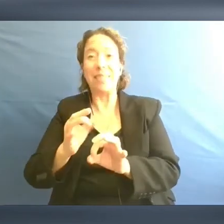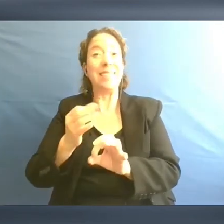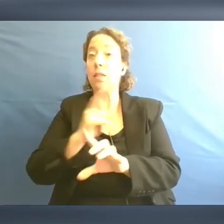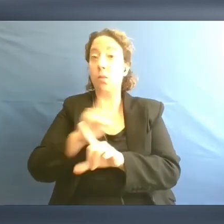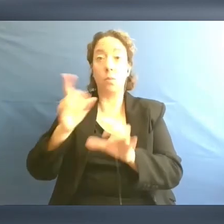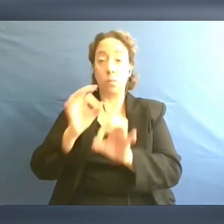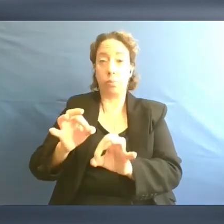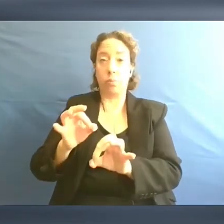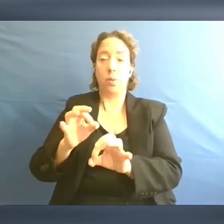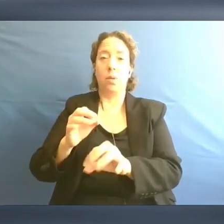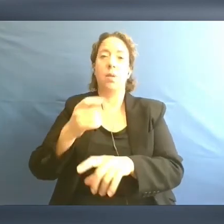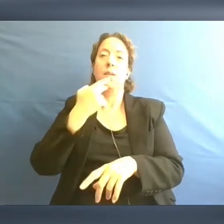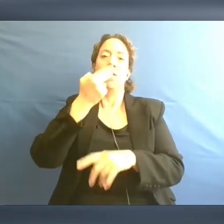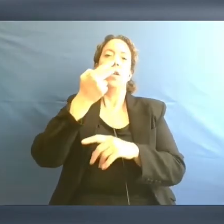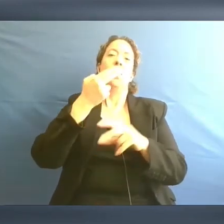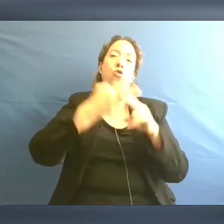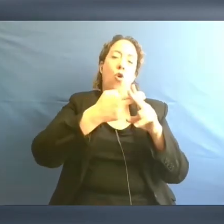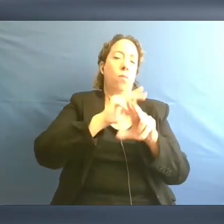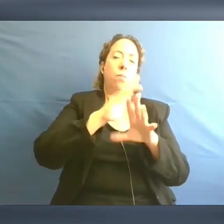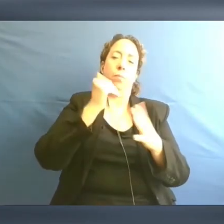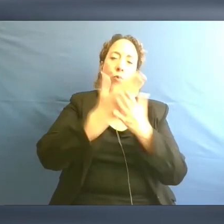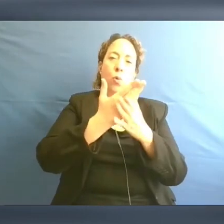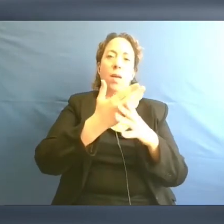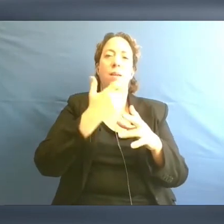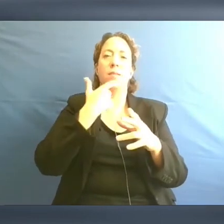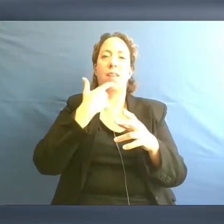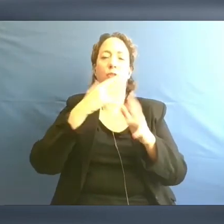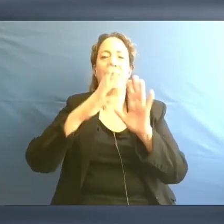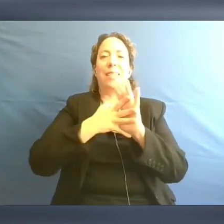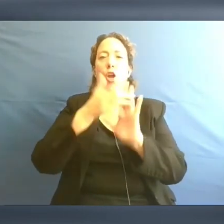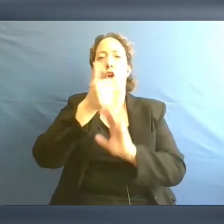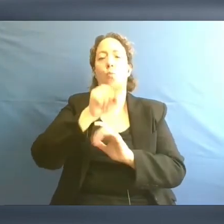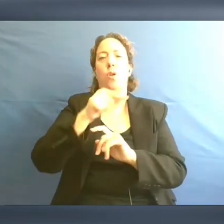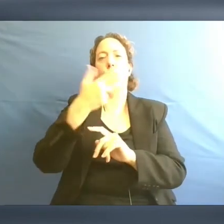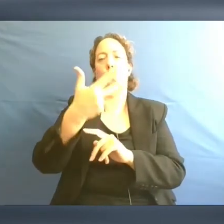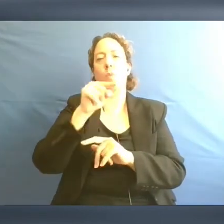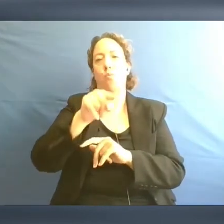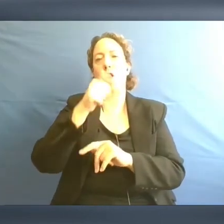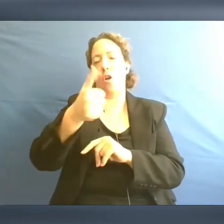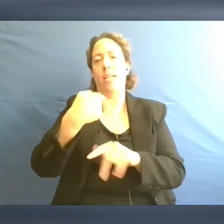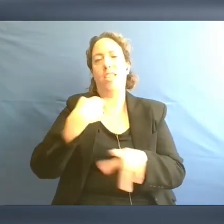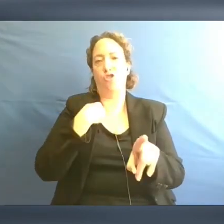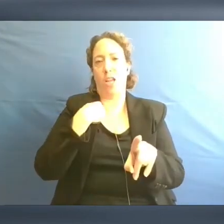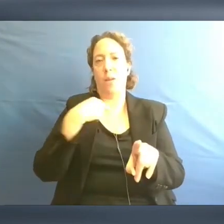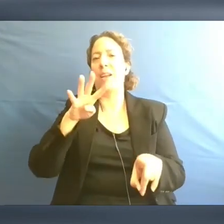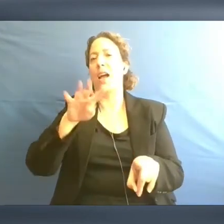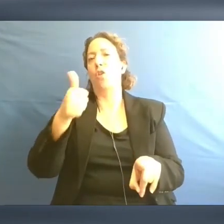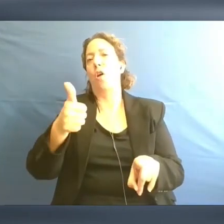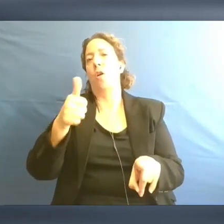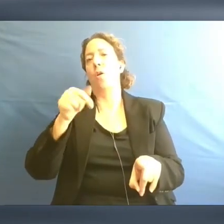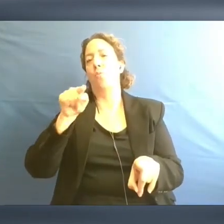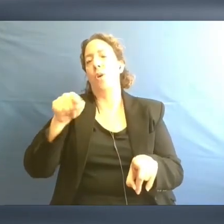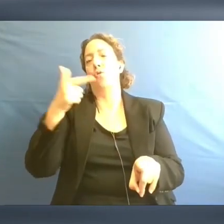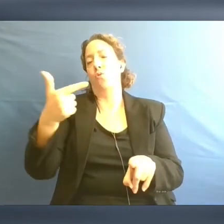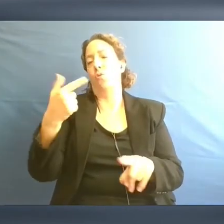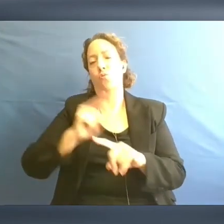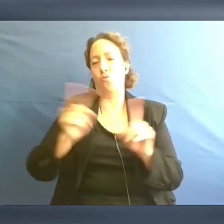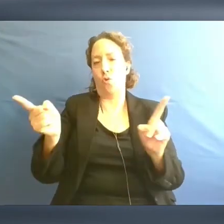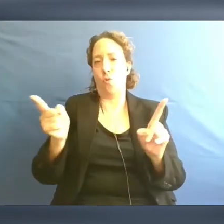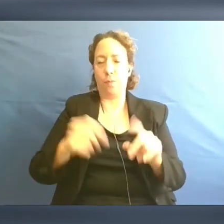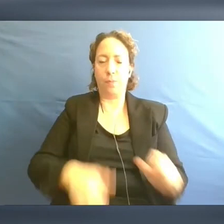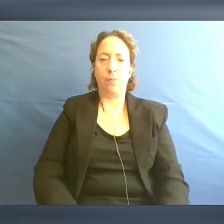nom n'est pas nécessaire. C'est sans doute un échec du critère 1.3.1, mais pas de 4.1.2. On est obligé d'avoir cette